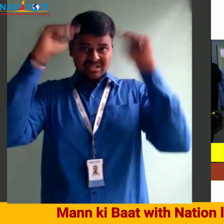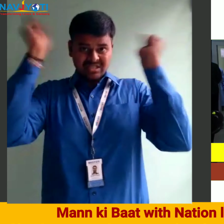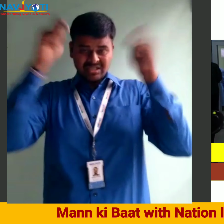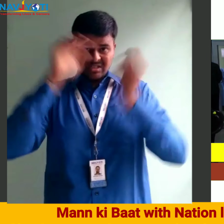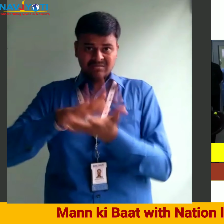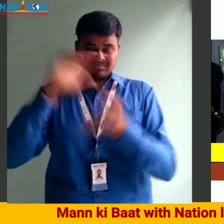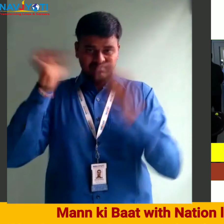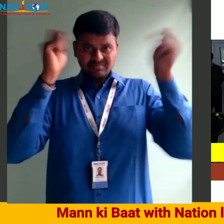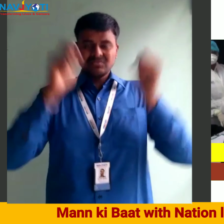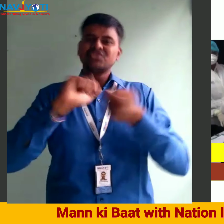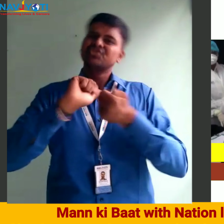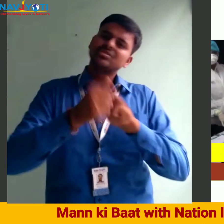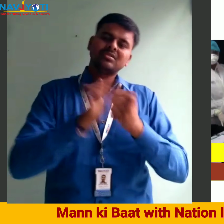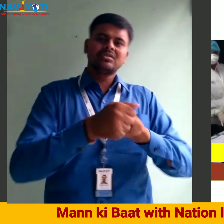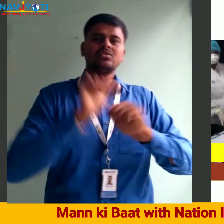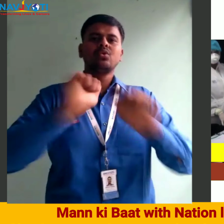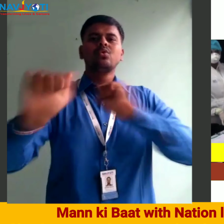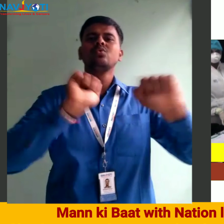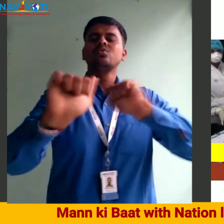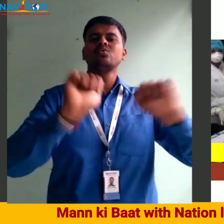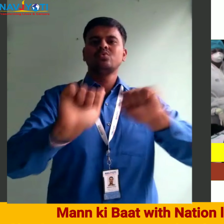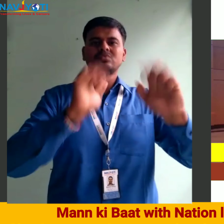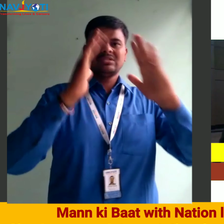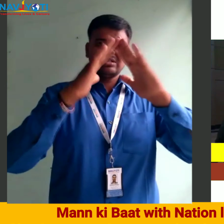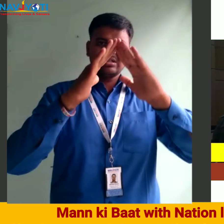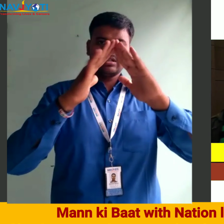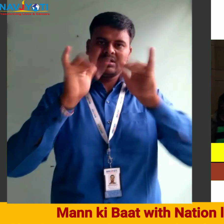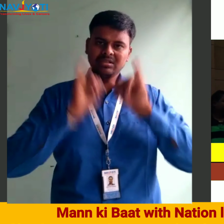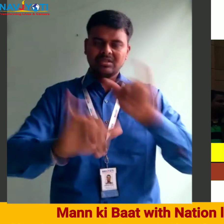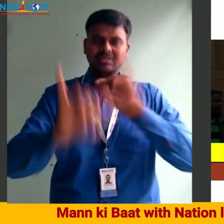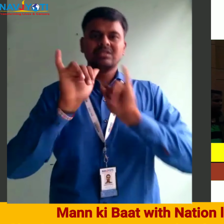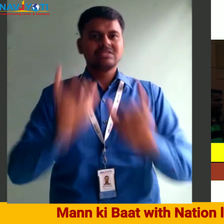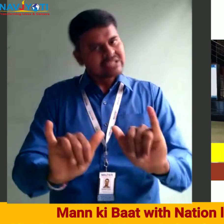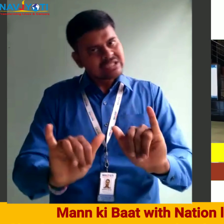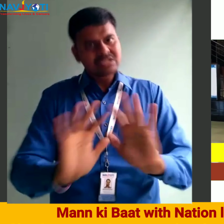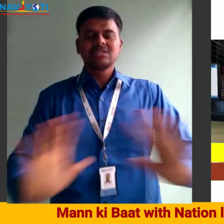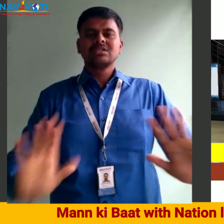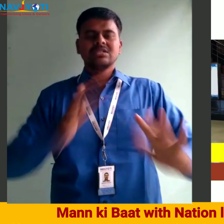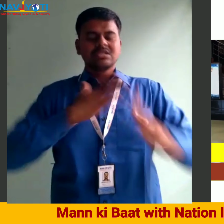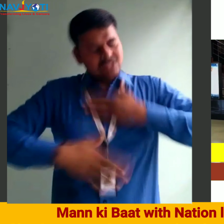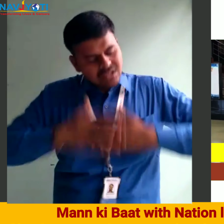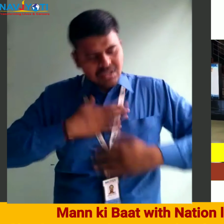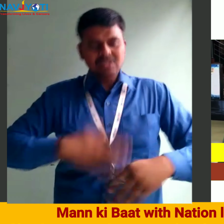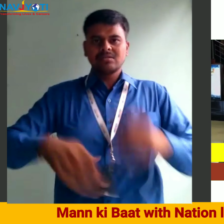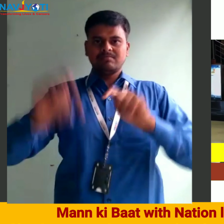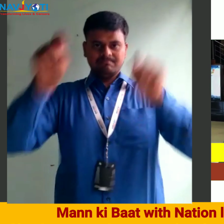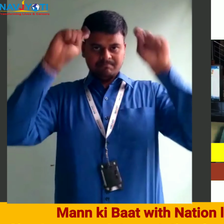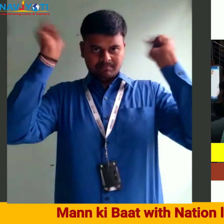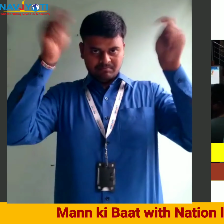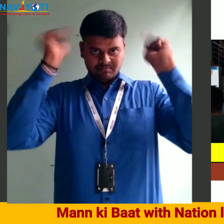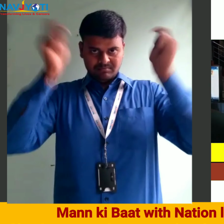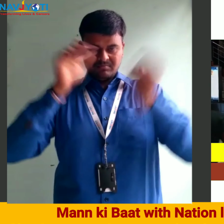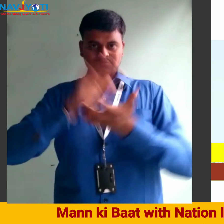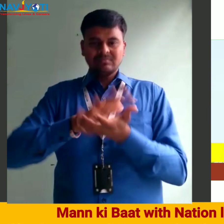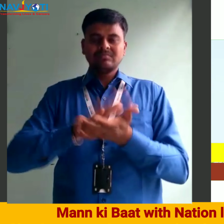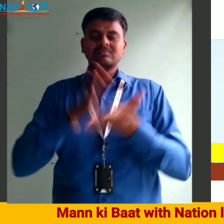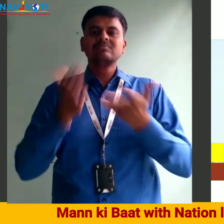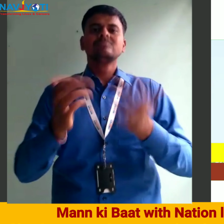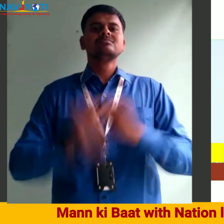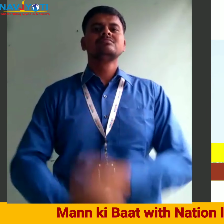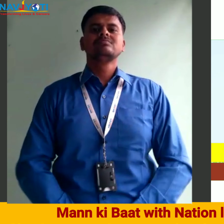में त्योहारों को मनाने का स्वरूप ही बदल दिया है, रंग रूप बदल दिए हैं। अभी पिछले दिनों